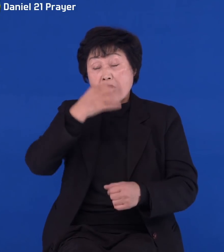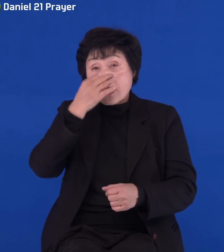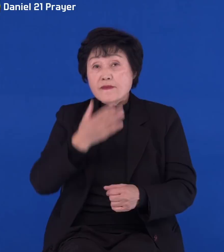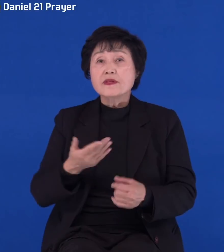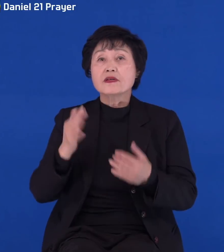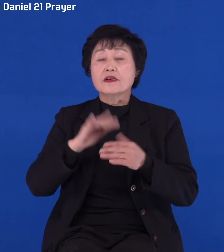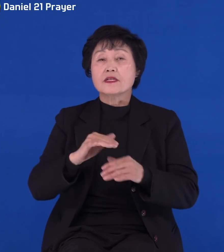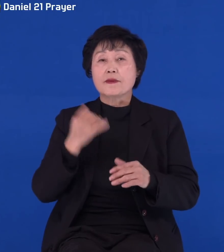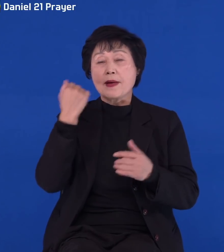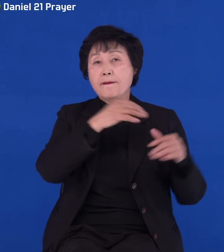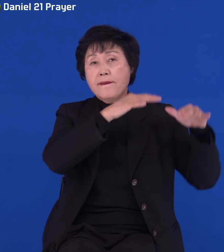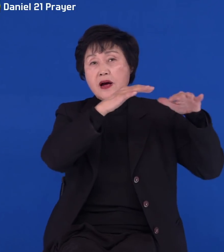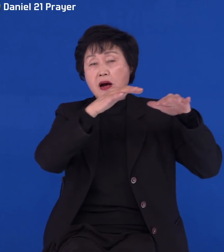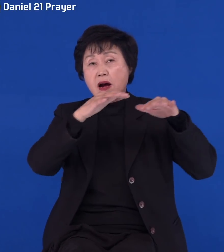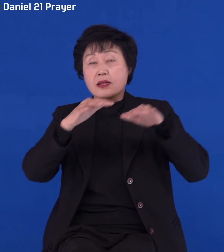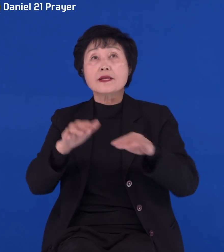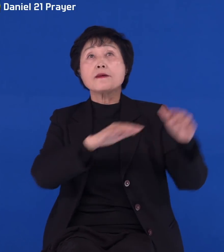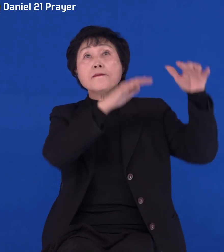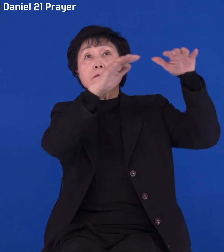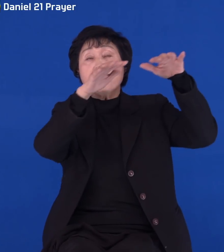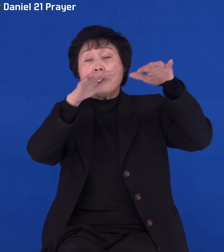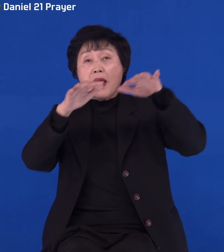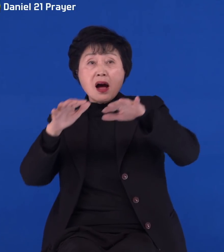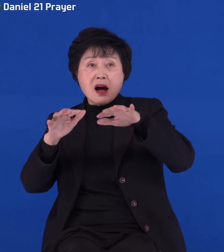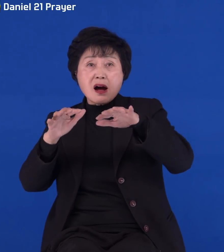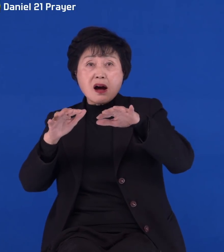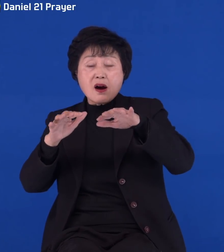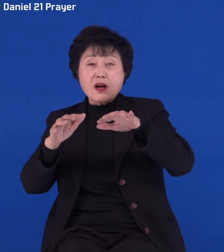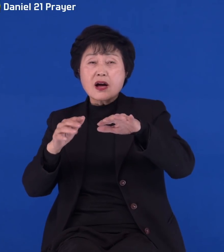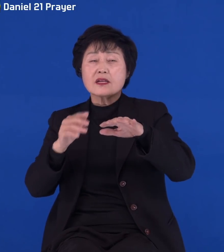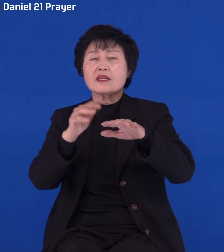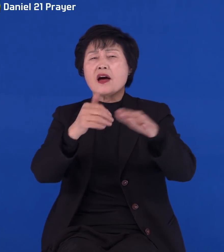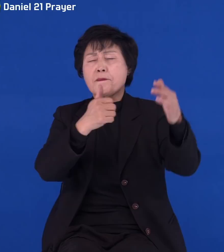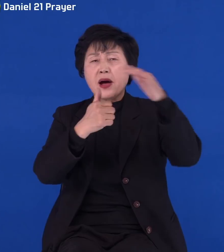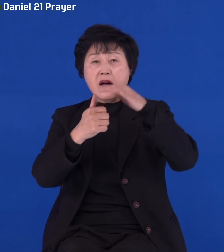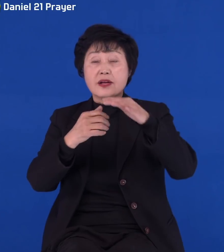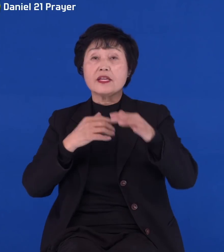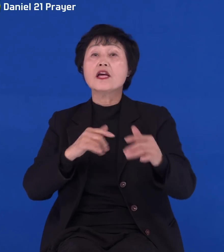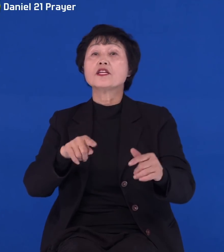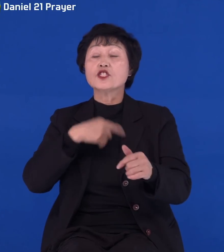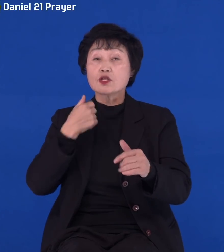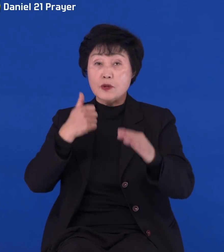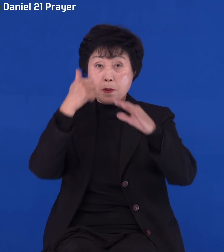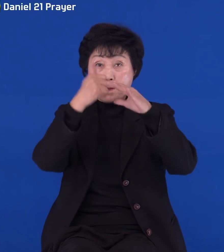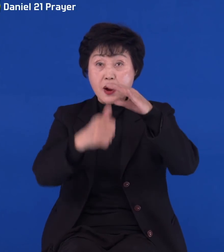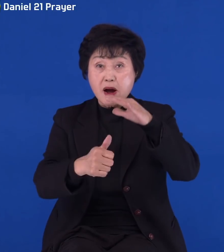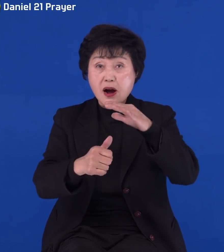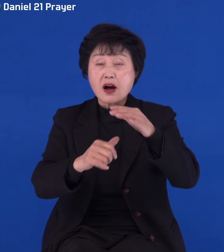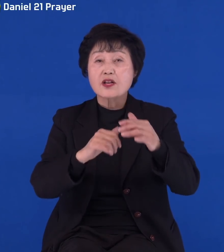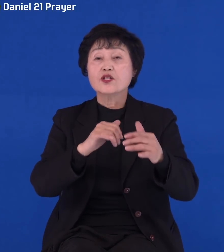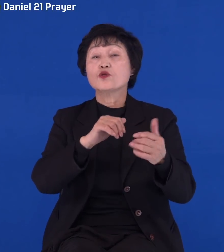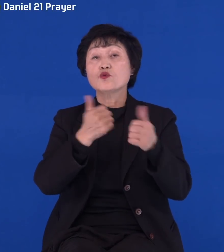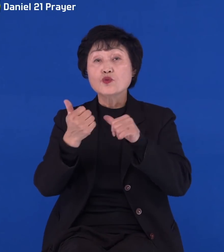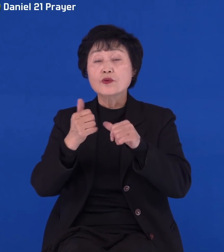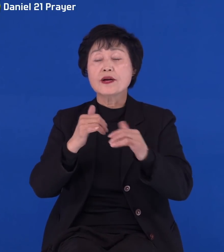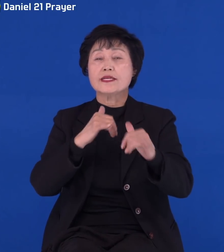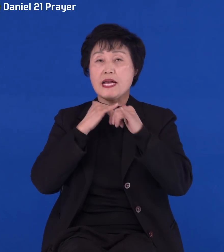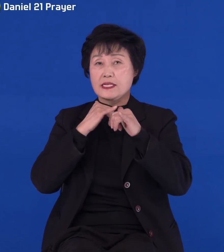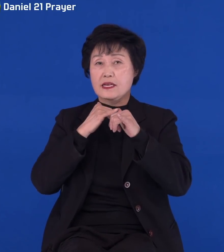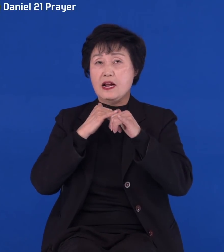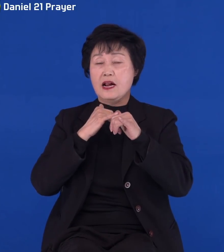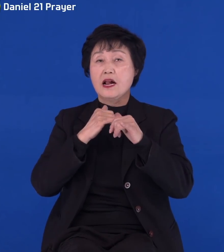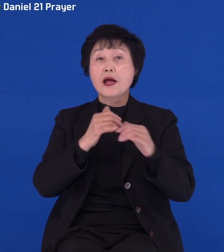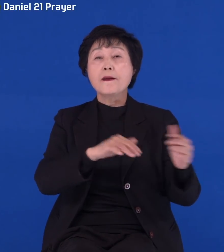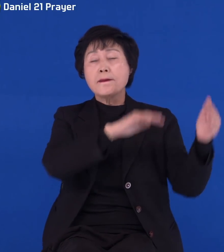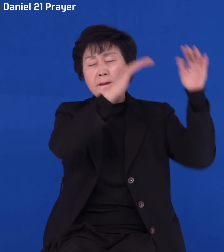내가 네 파도에 쳐서 죽으면 하나님 보기에 덜 민망할 것 같다. 내 스스로 죽은 건 아니잖아. 아침에 눈을 뜨면 눈을 뜨고